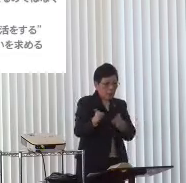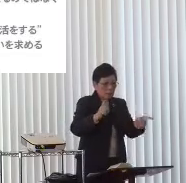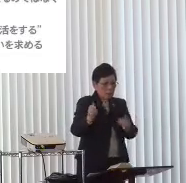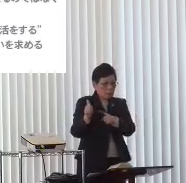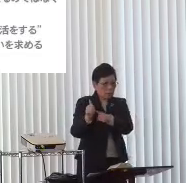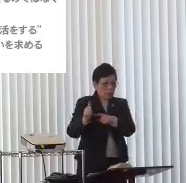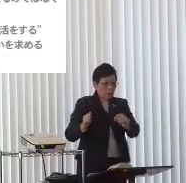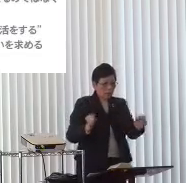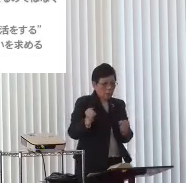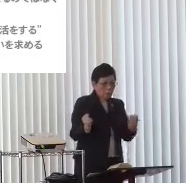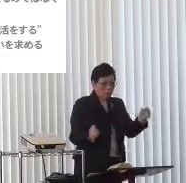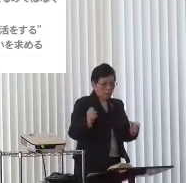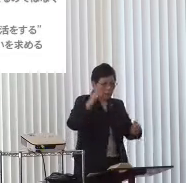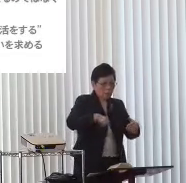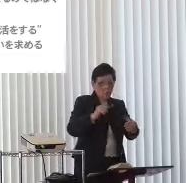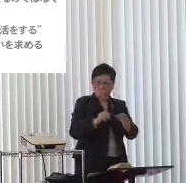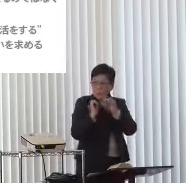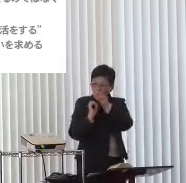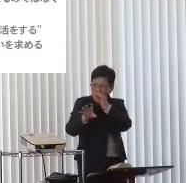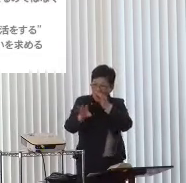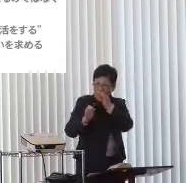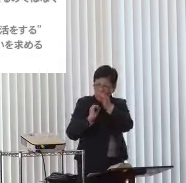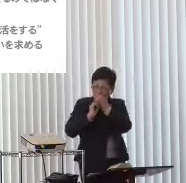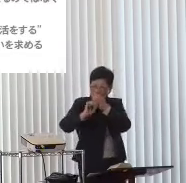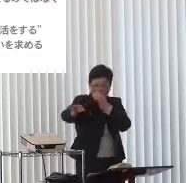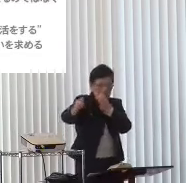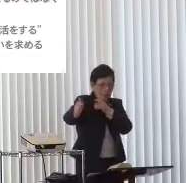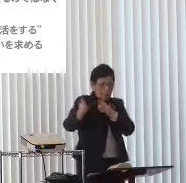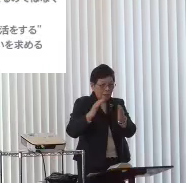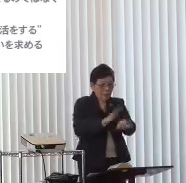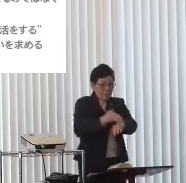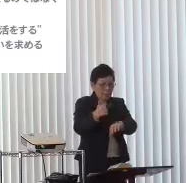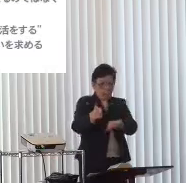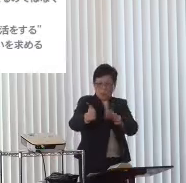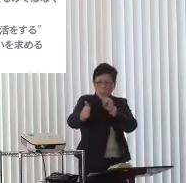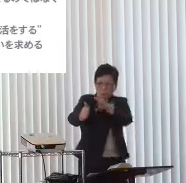督は車でずっと走ってて横で指示出してるんですね、